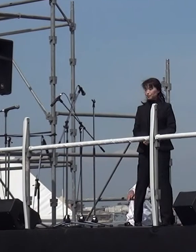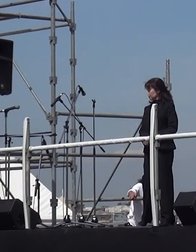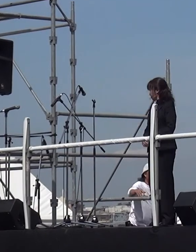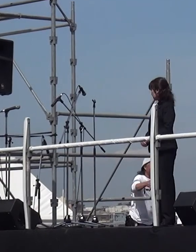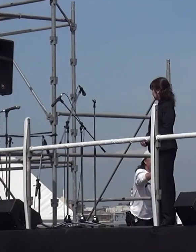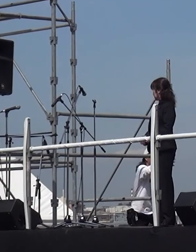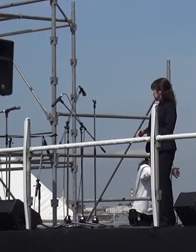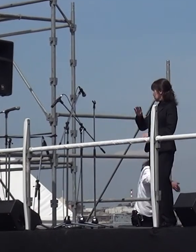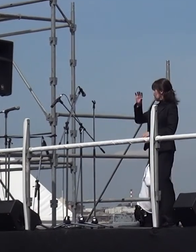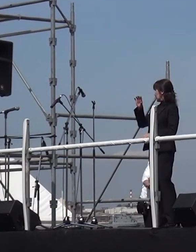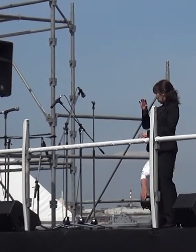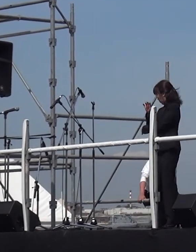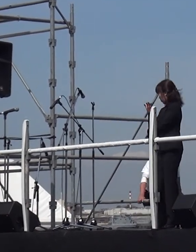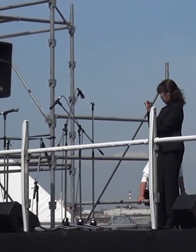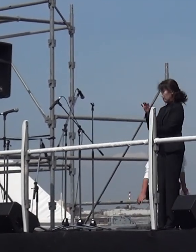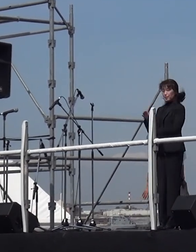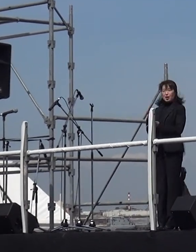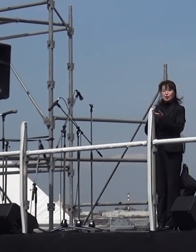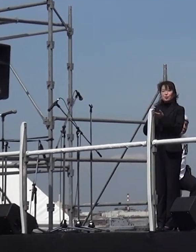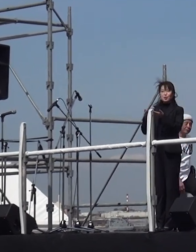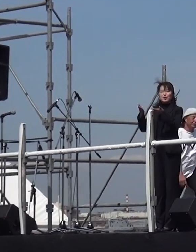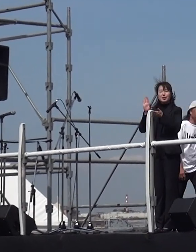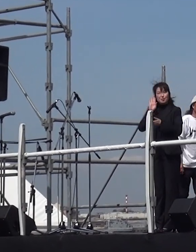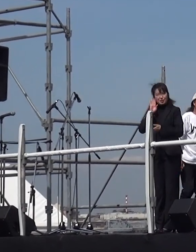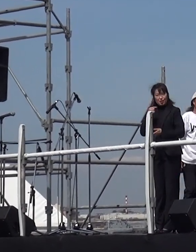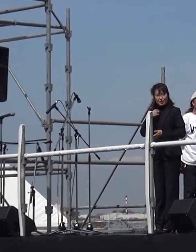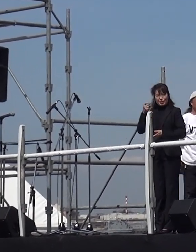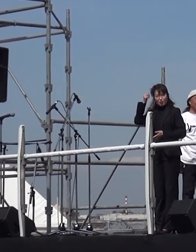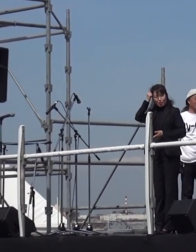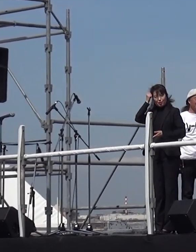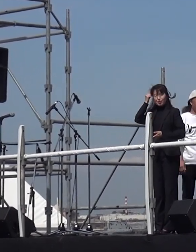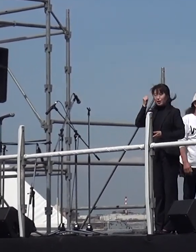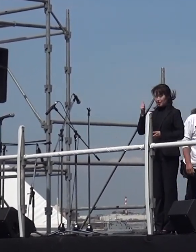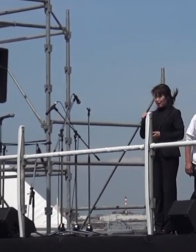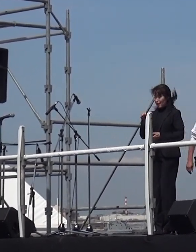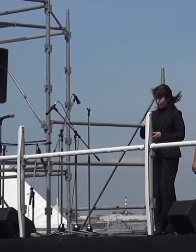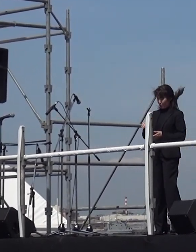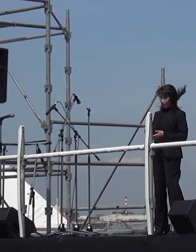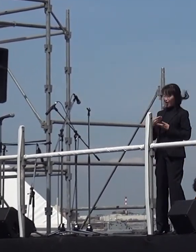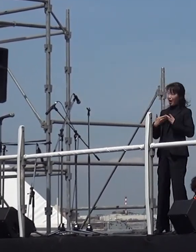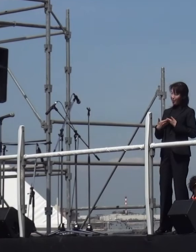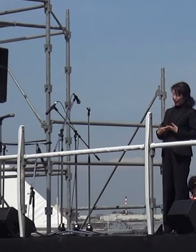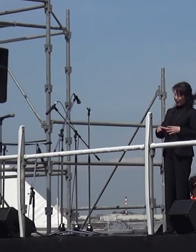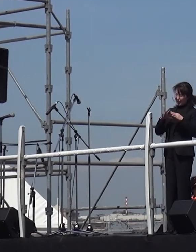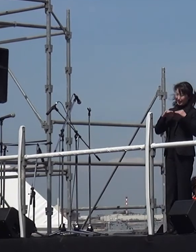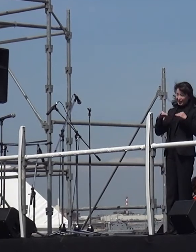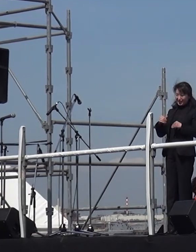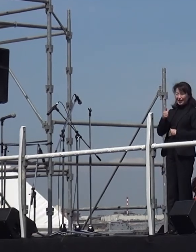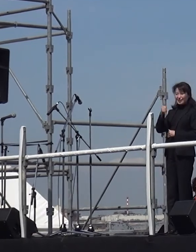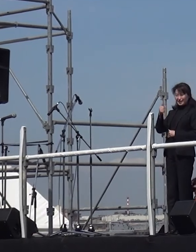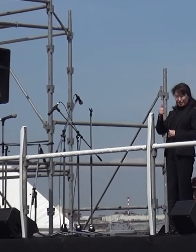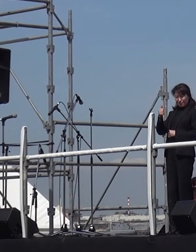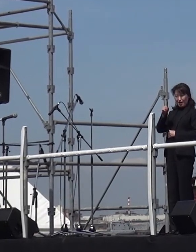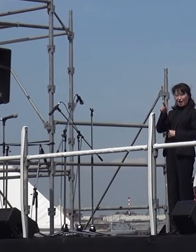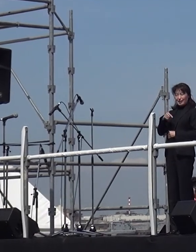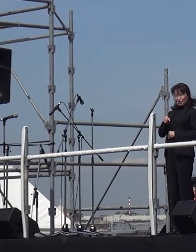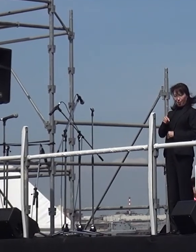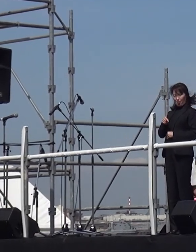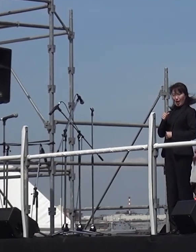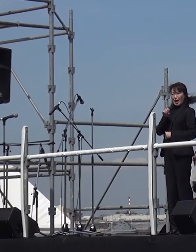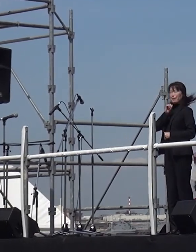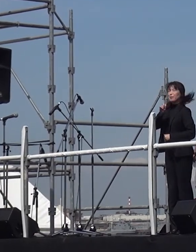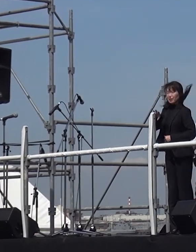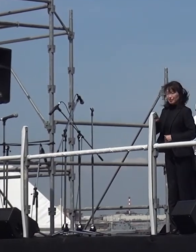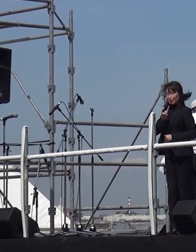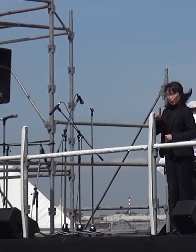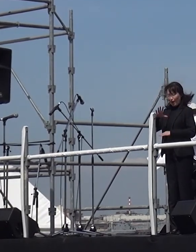何度も大江さんのスピーチ聞いてまいりましたが、私の記憶の中ではこの穏やかな優しい方が人を呼びつけにするのを初めて聞き